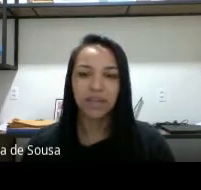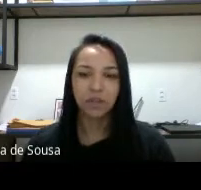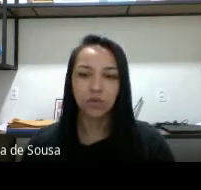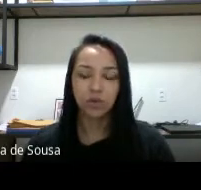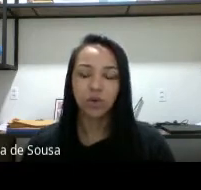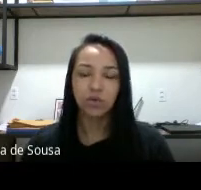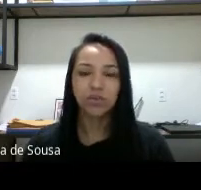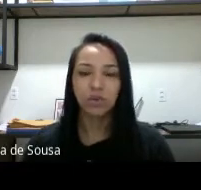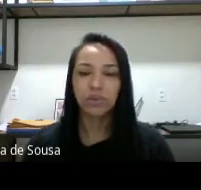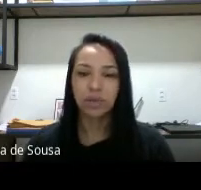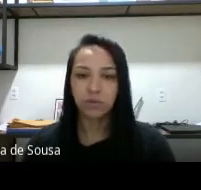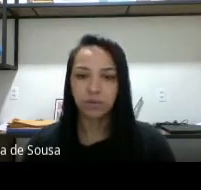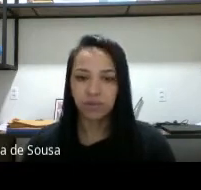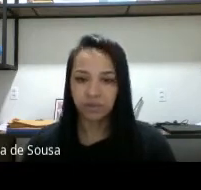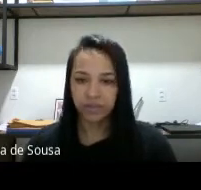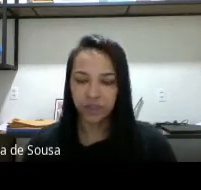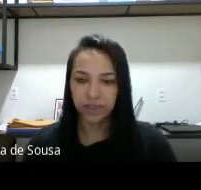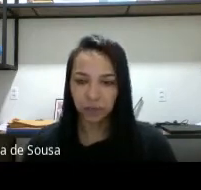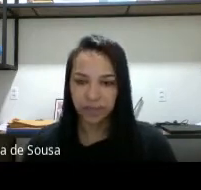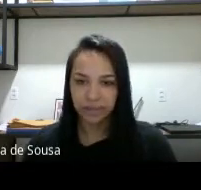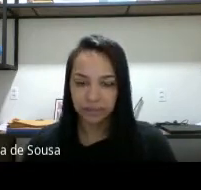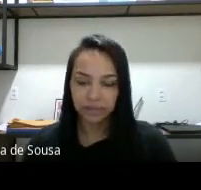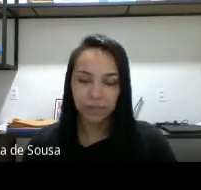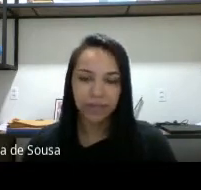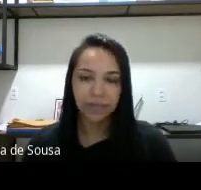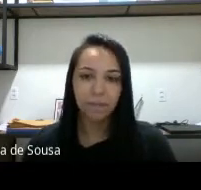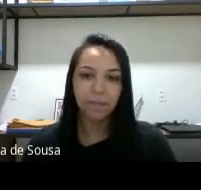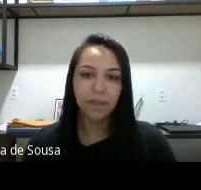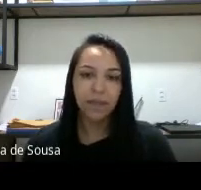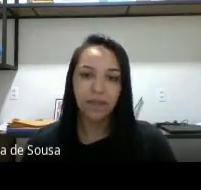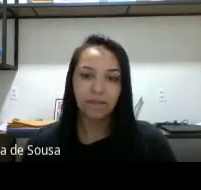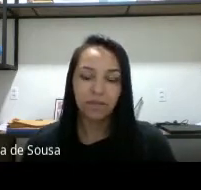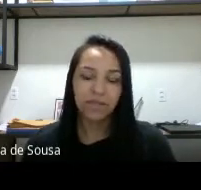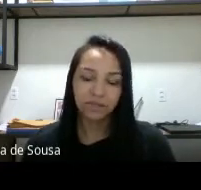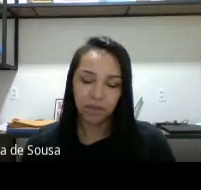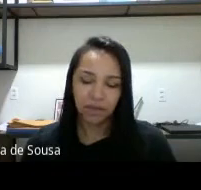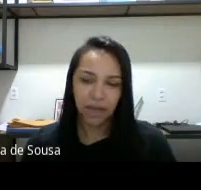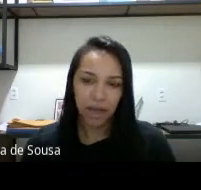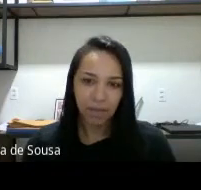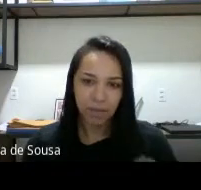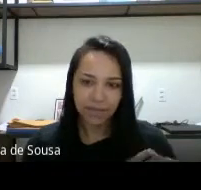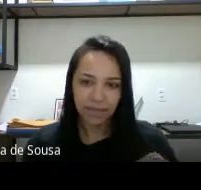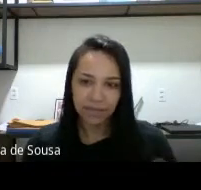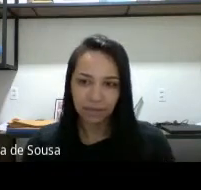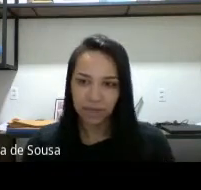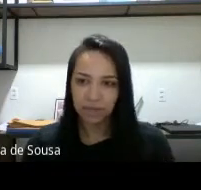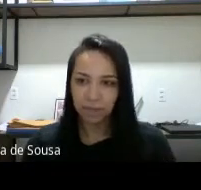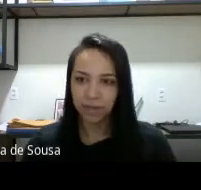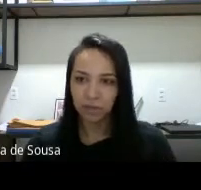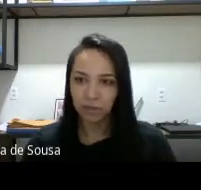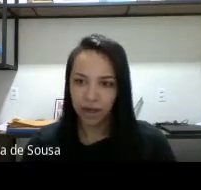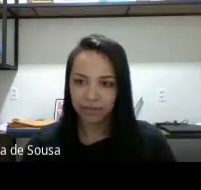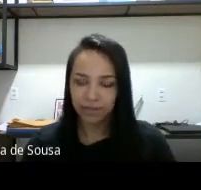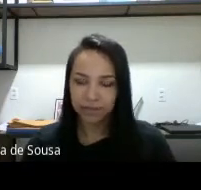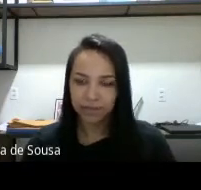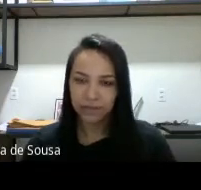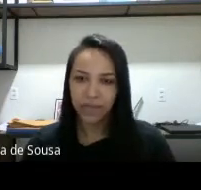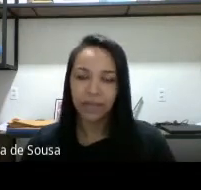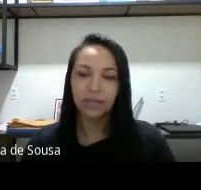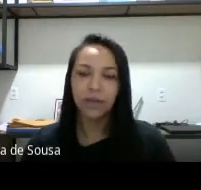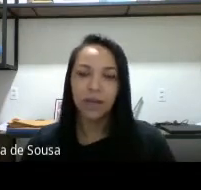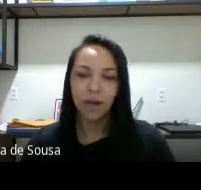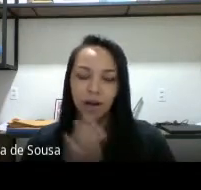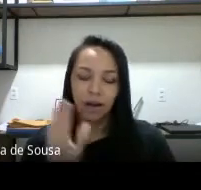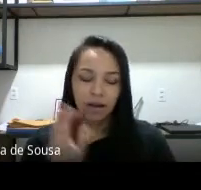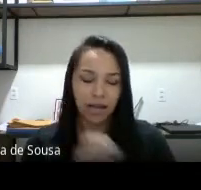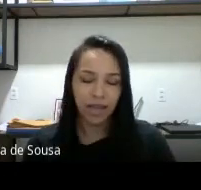vocês verem todos os conteúdos que vocês terão nessa disciplina. Vocês vão lá na aba Apresentação da Disciplina no AVA,